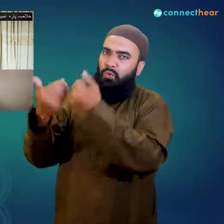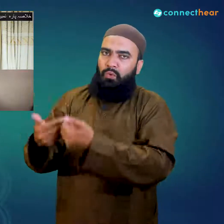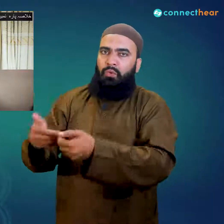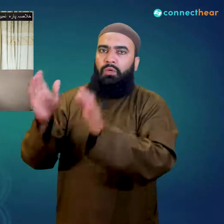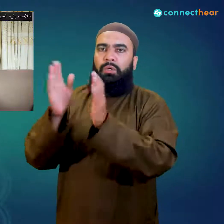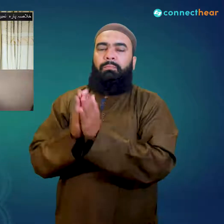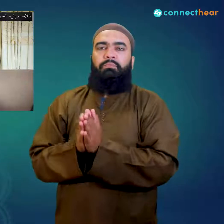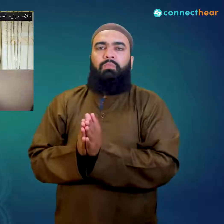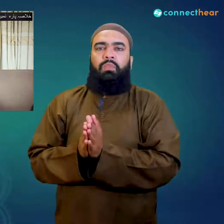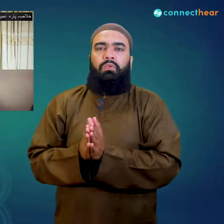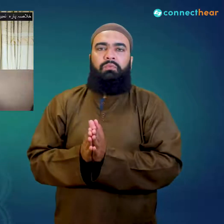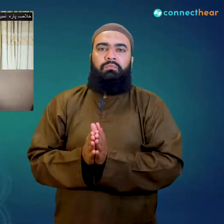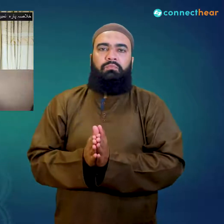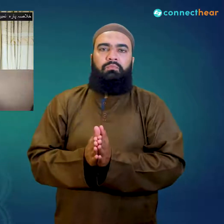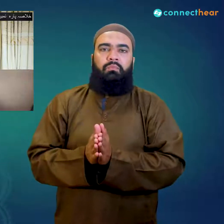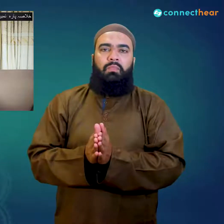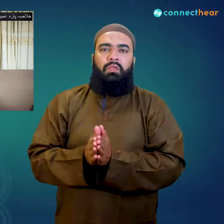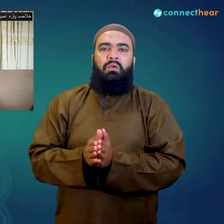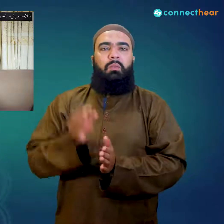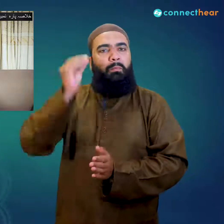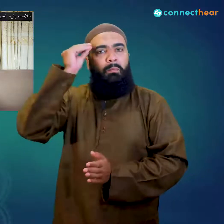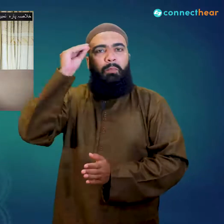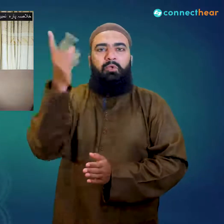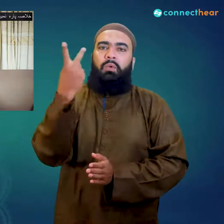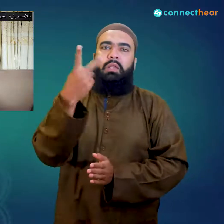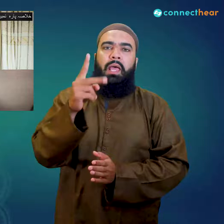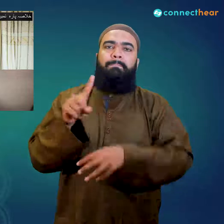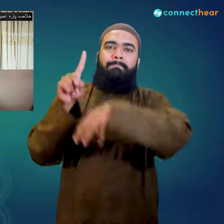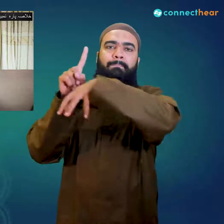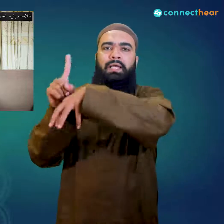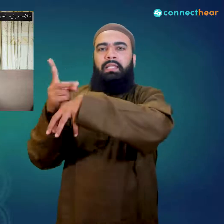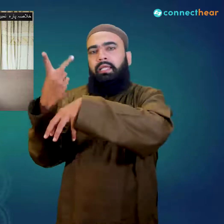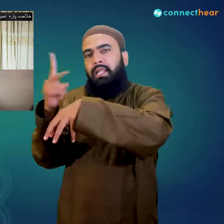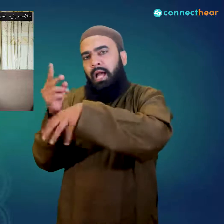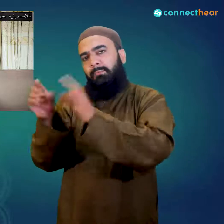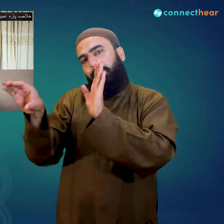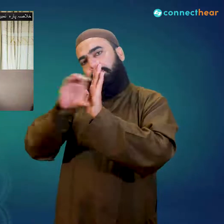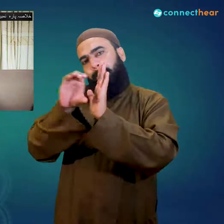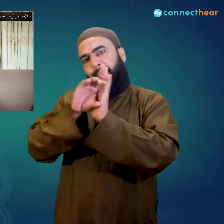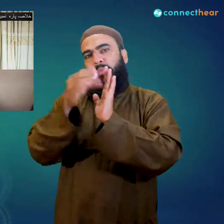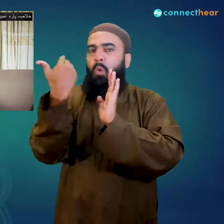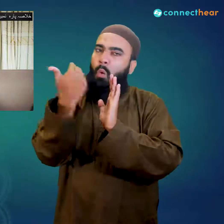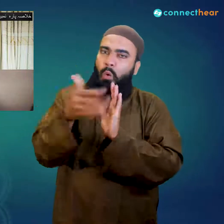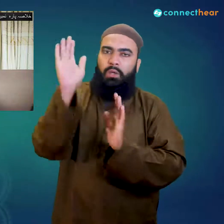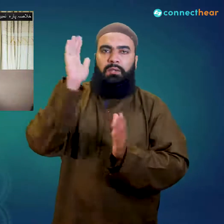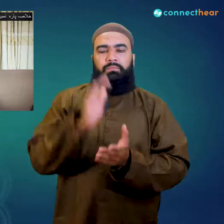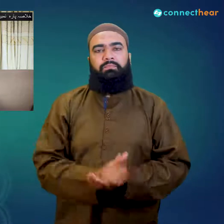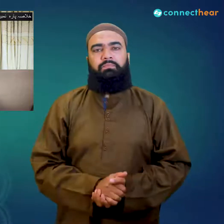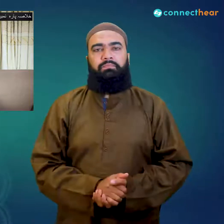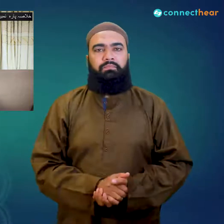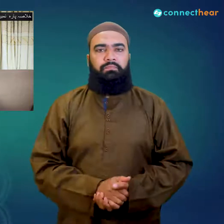والی آیات کو مدنی آیات اور صورتوں کو مدنی صورتیں فرمایا گیا۔